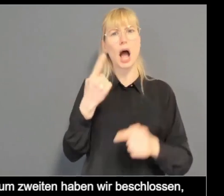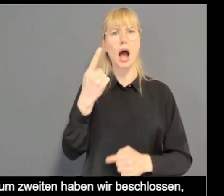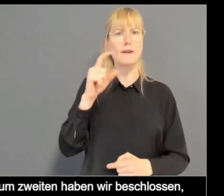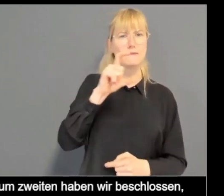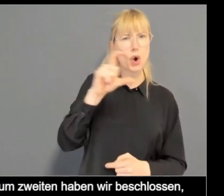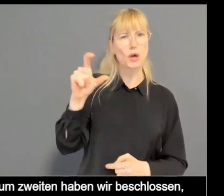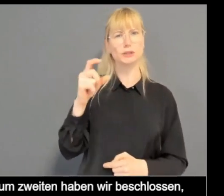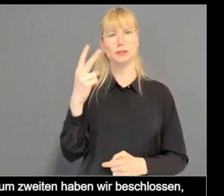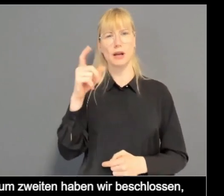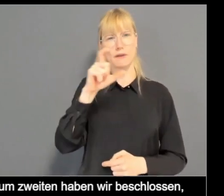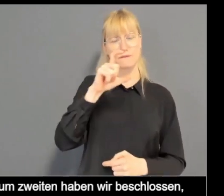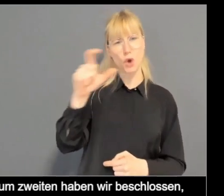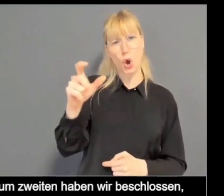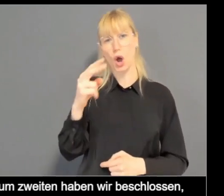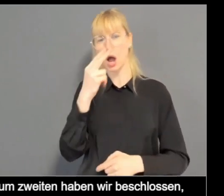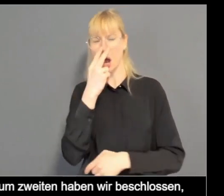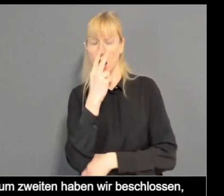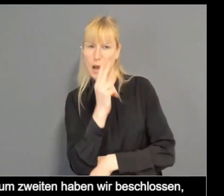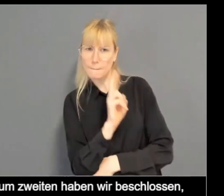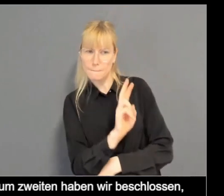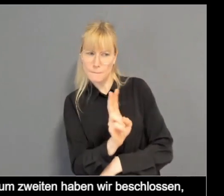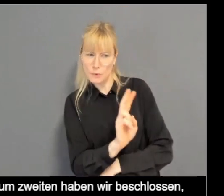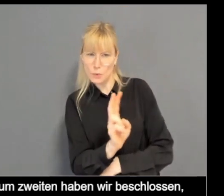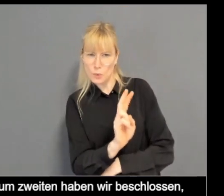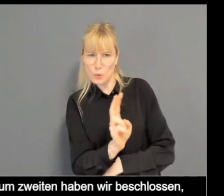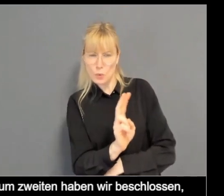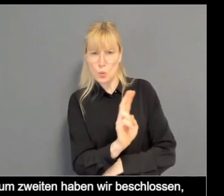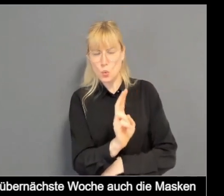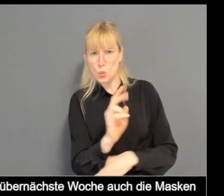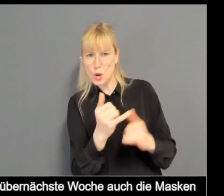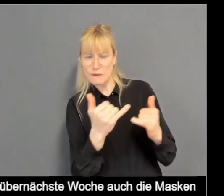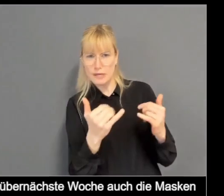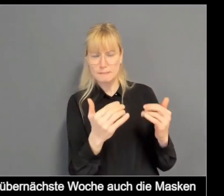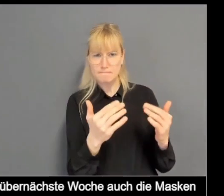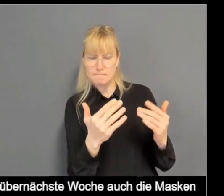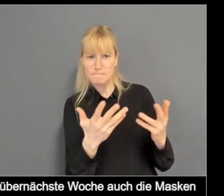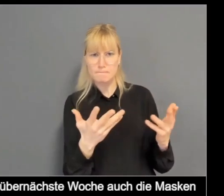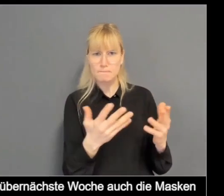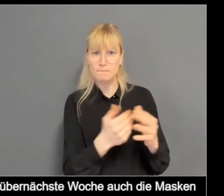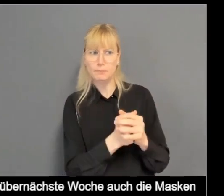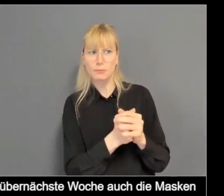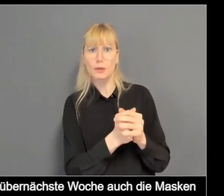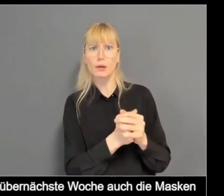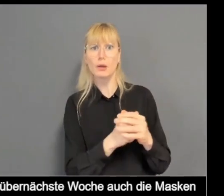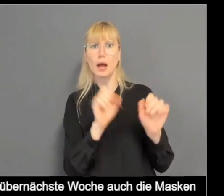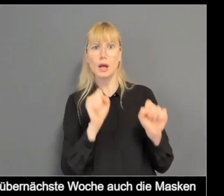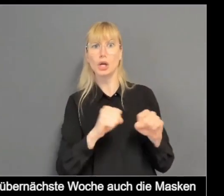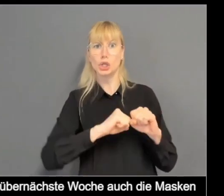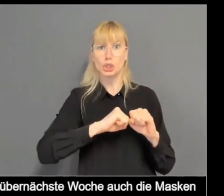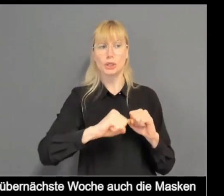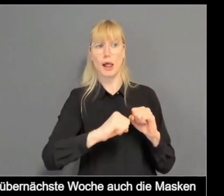es immer sinnvoll ist, zumindest 1 oder 2 Wochen entsprechend Entwicklungen auch zu beobachten, die Schlüsse daraus zu ziehen